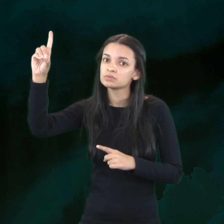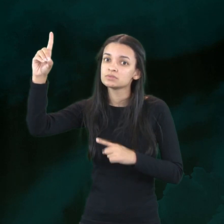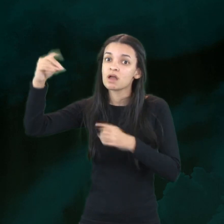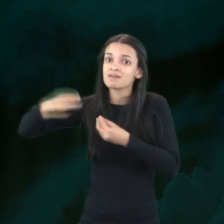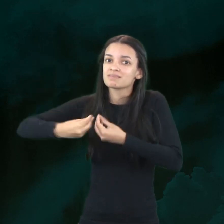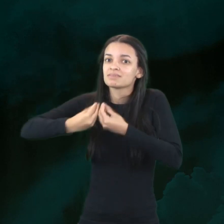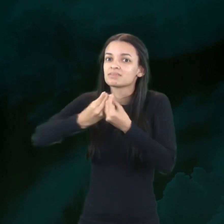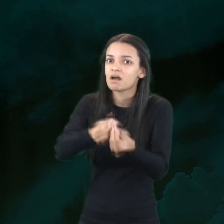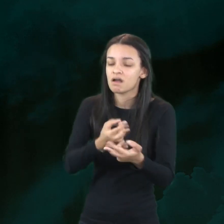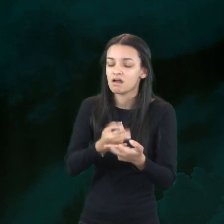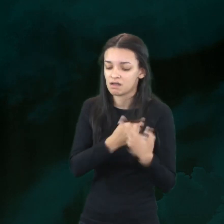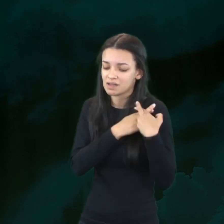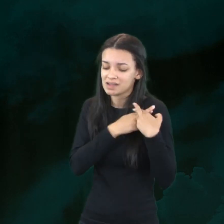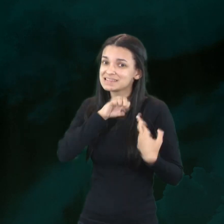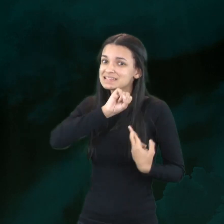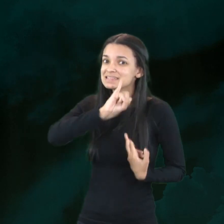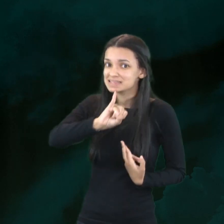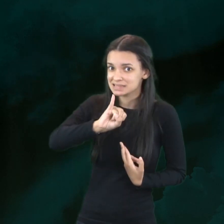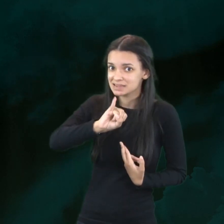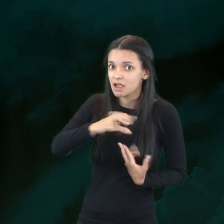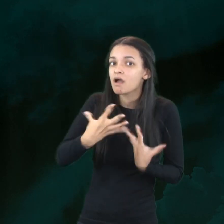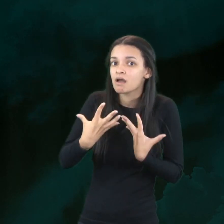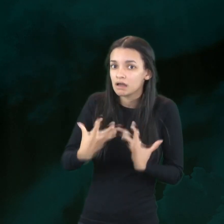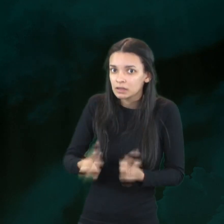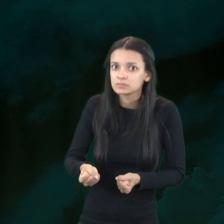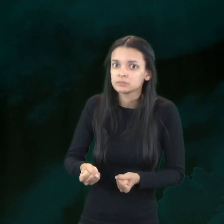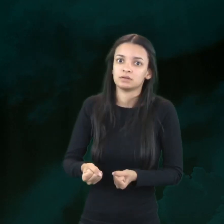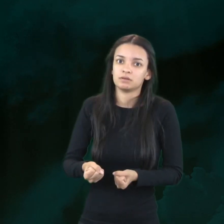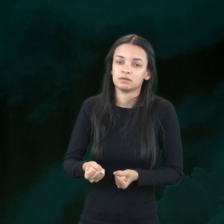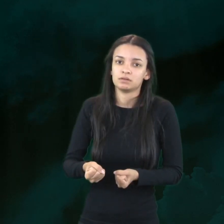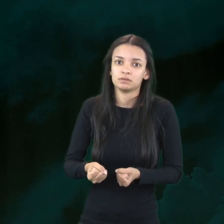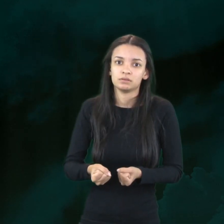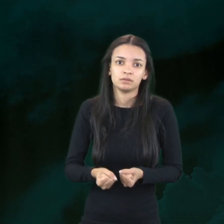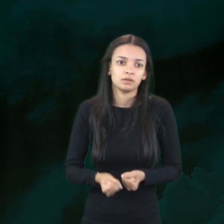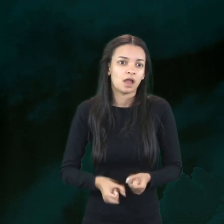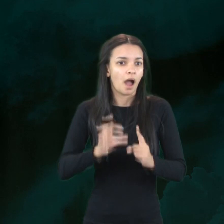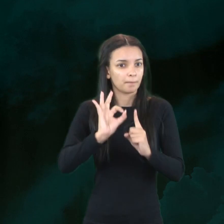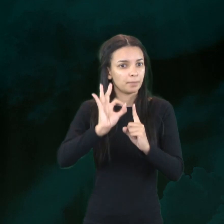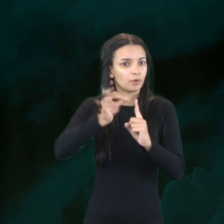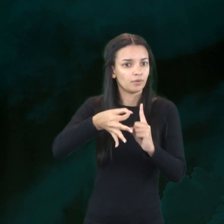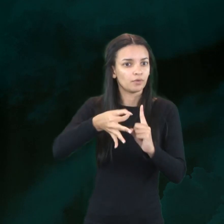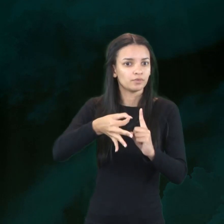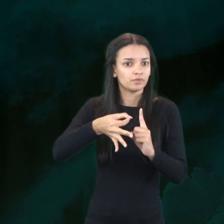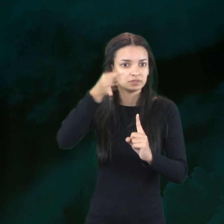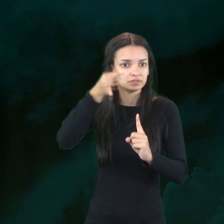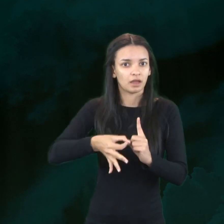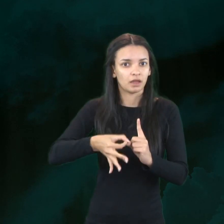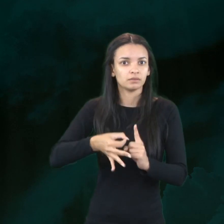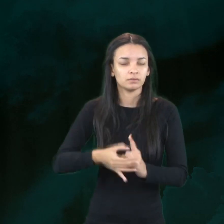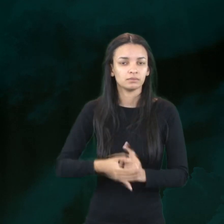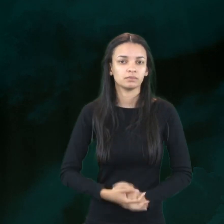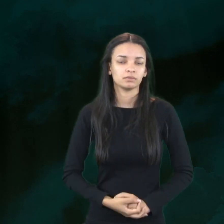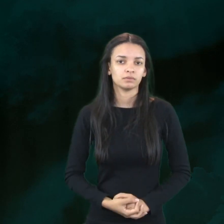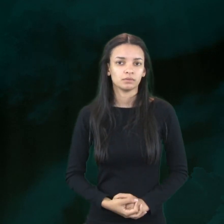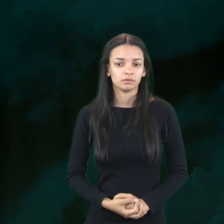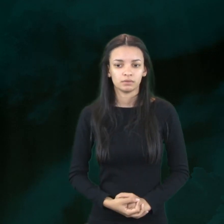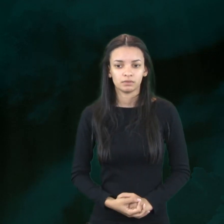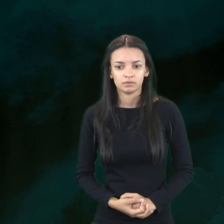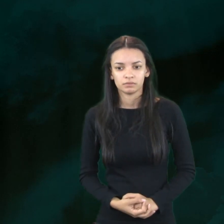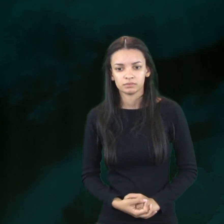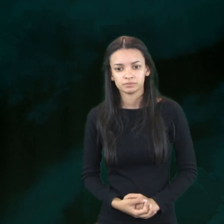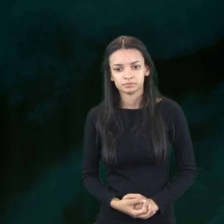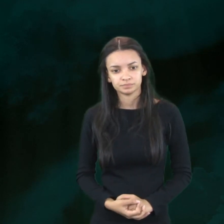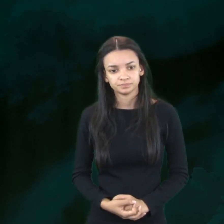Deus possa limpar nosso coração. A verdade é que nunca usamos de linguagem de bajulação, como